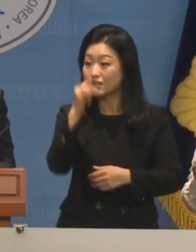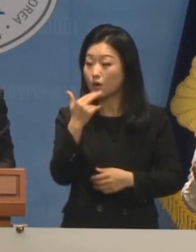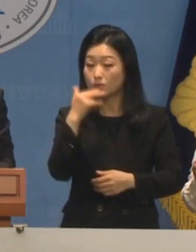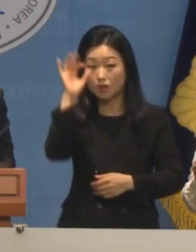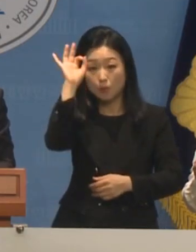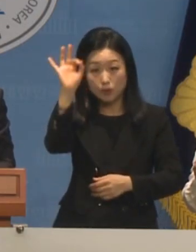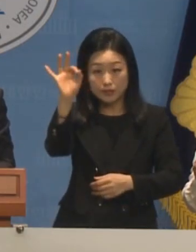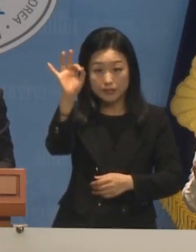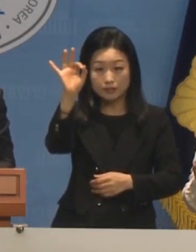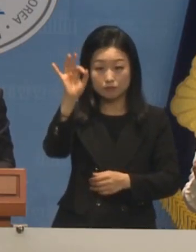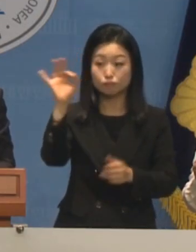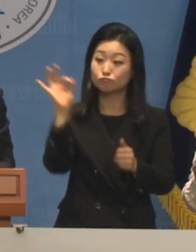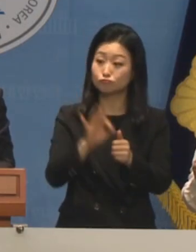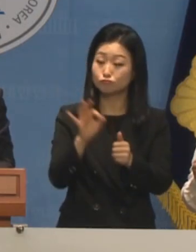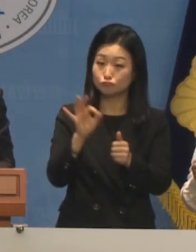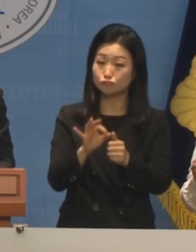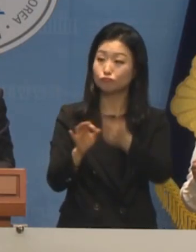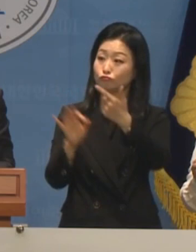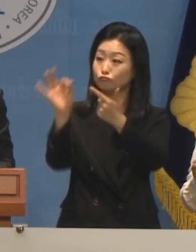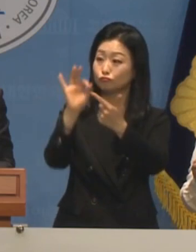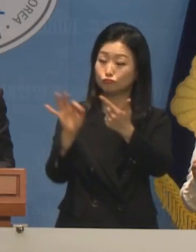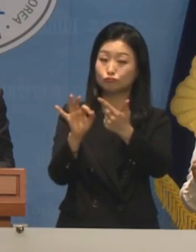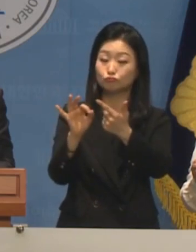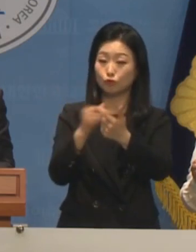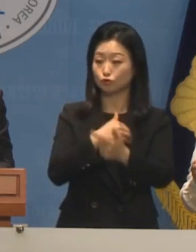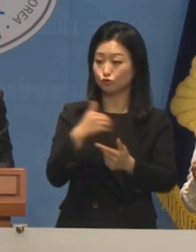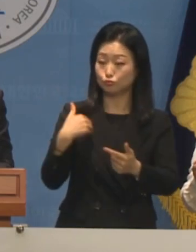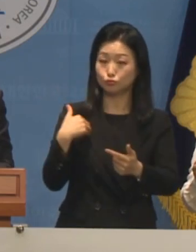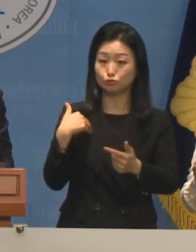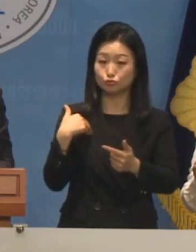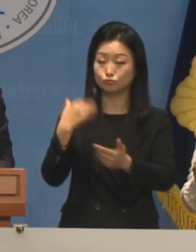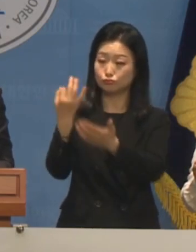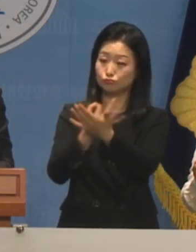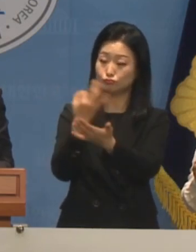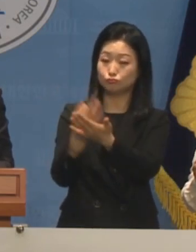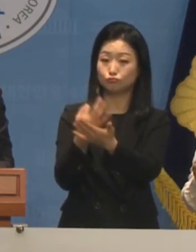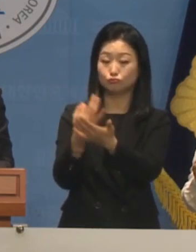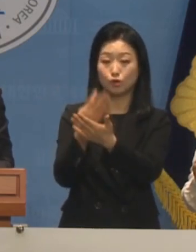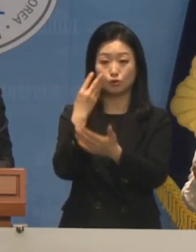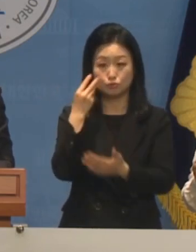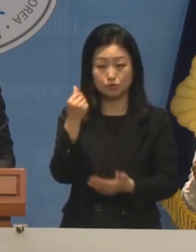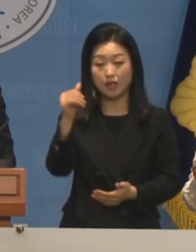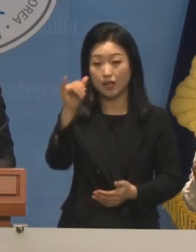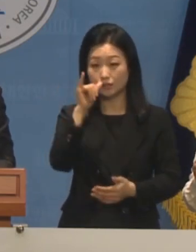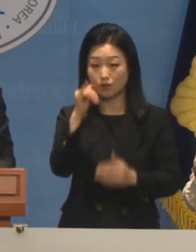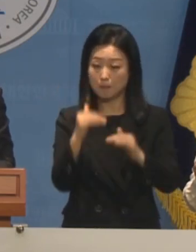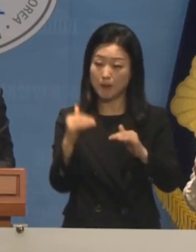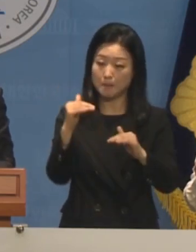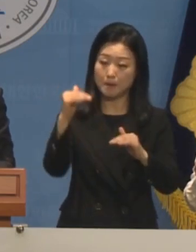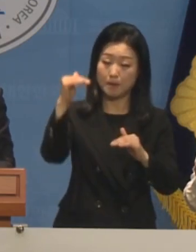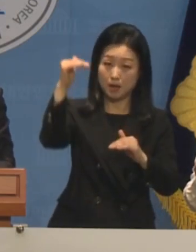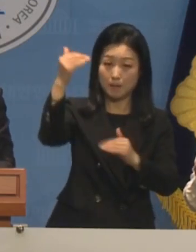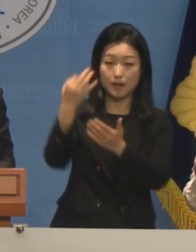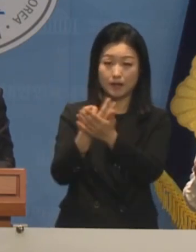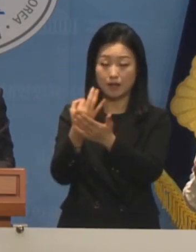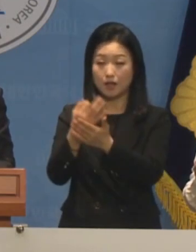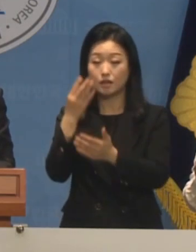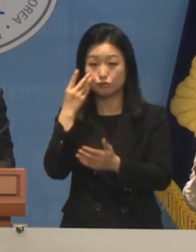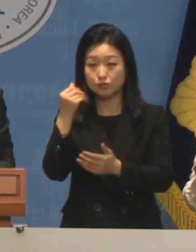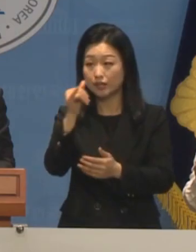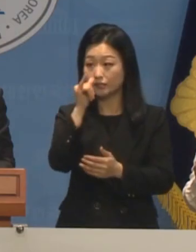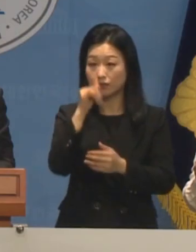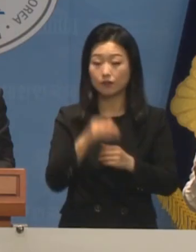능력의 여력은 매년 6% 정도의 인상이 되는 것으로 분석되어 우리나라 전체 근로자의